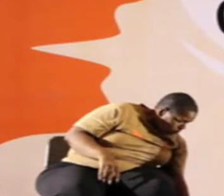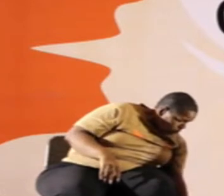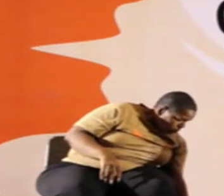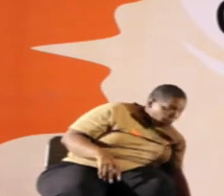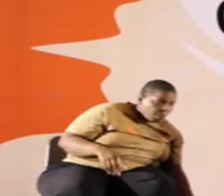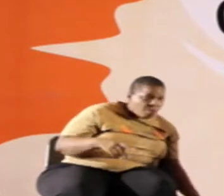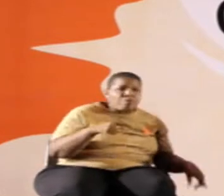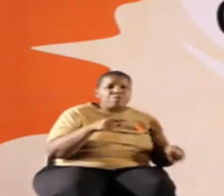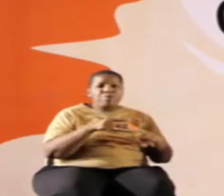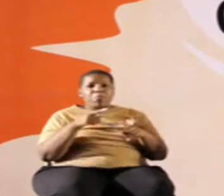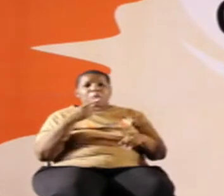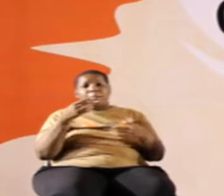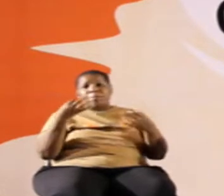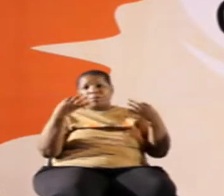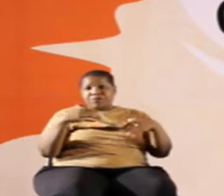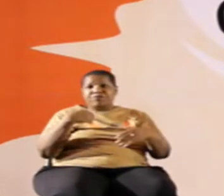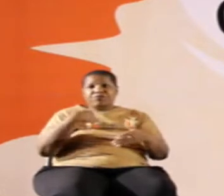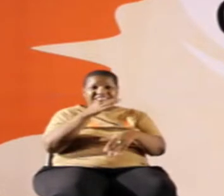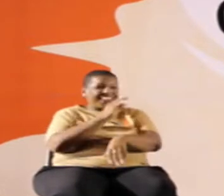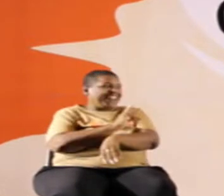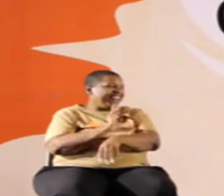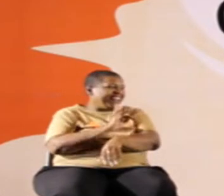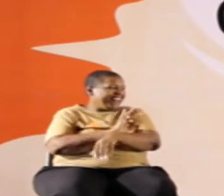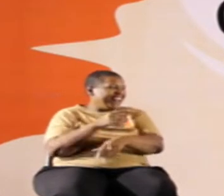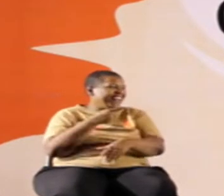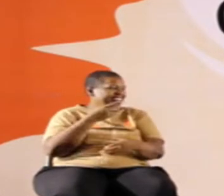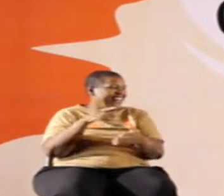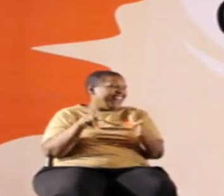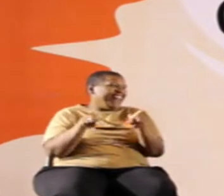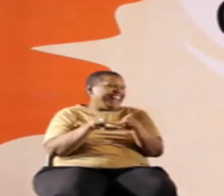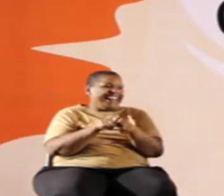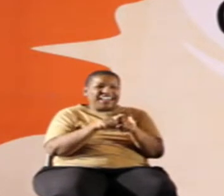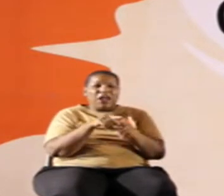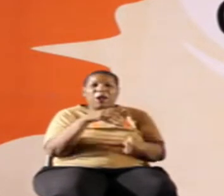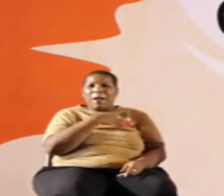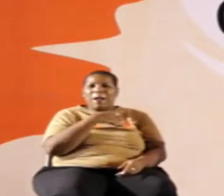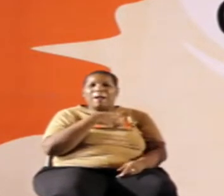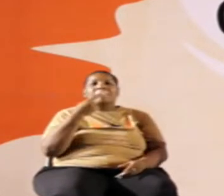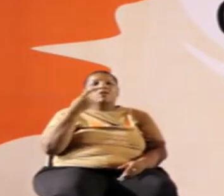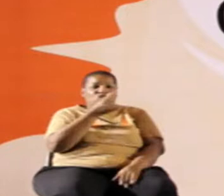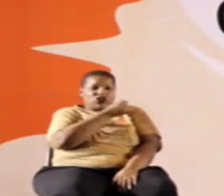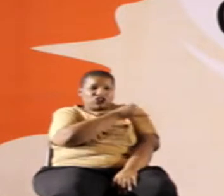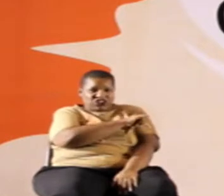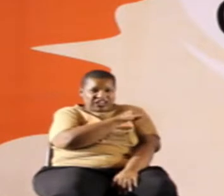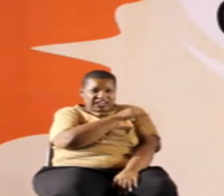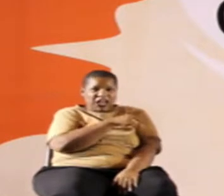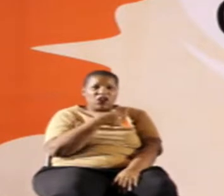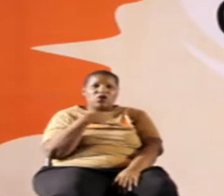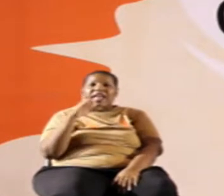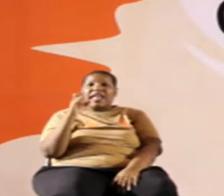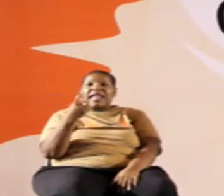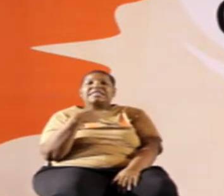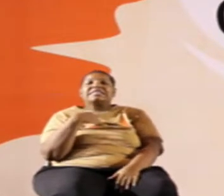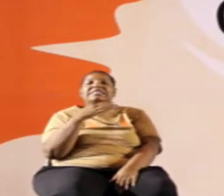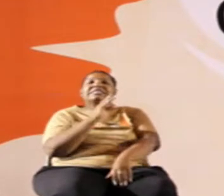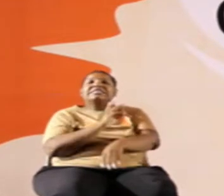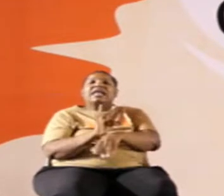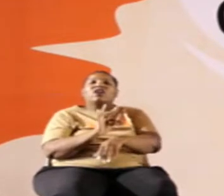de racista horrível. Não se deu bem, nem até saiu, uma pena. Mas essa capa aqui, que